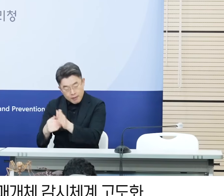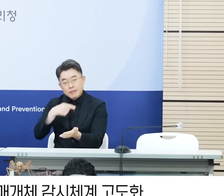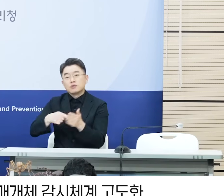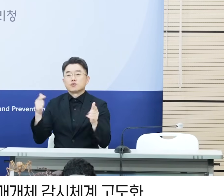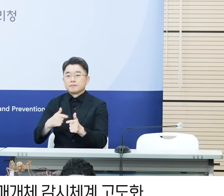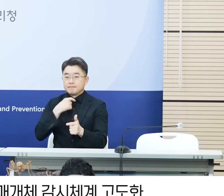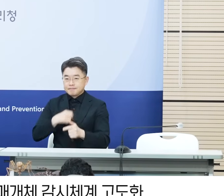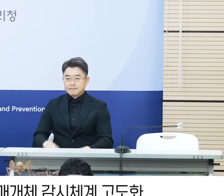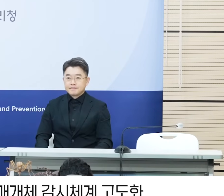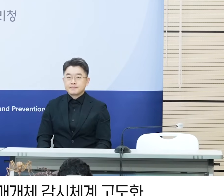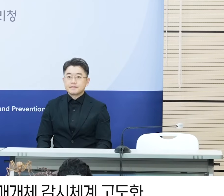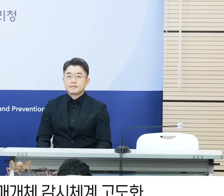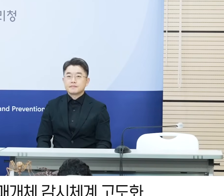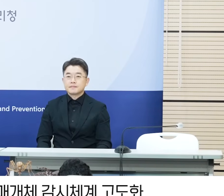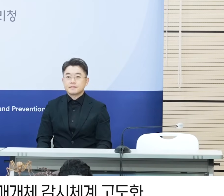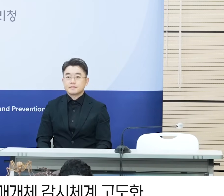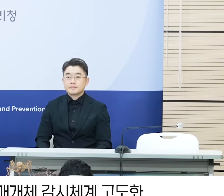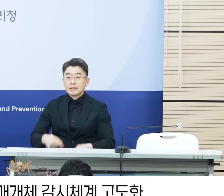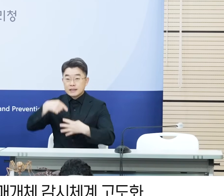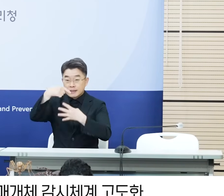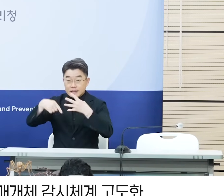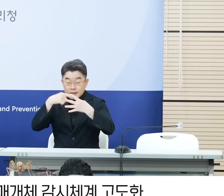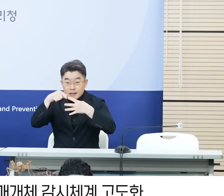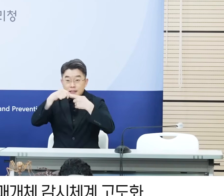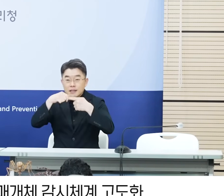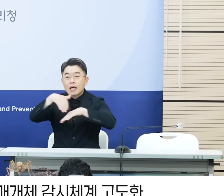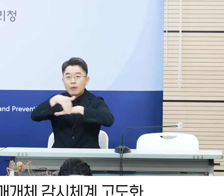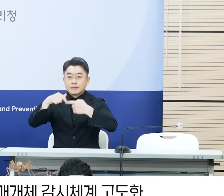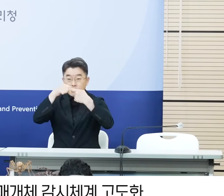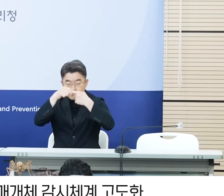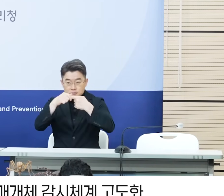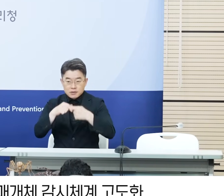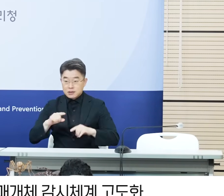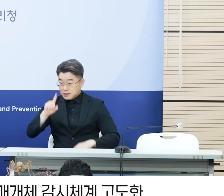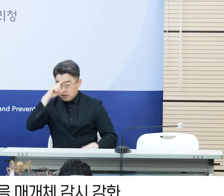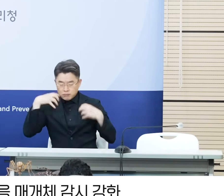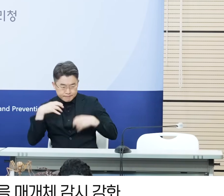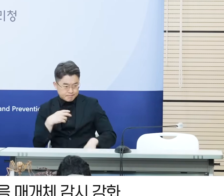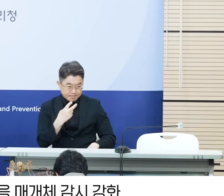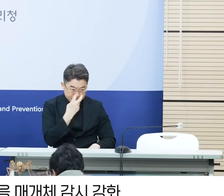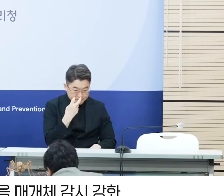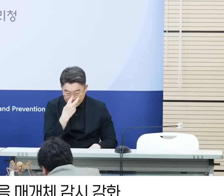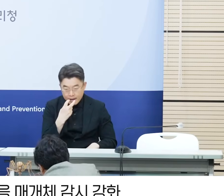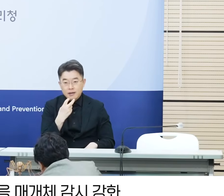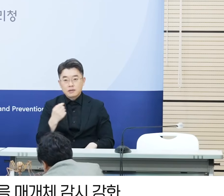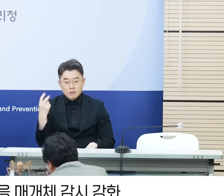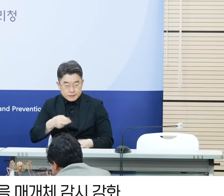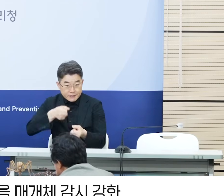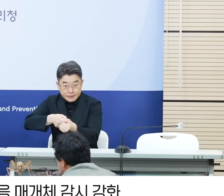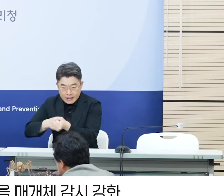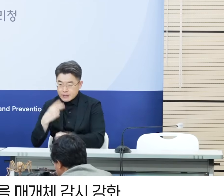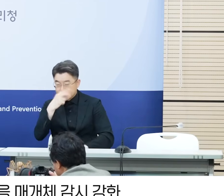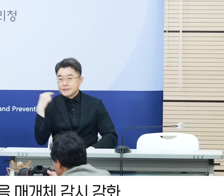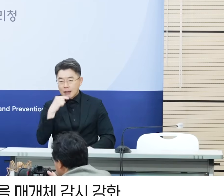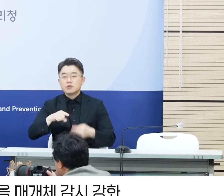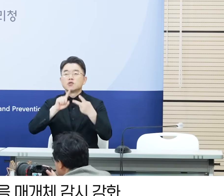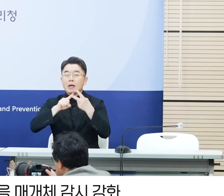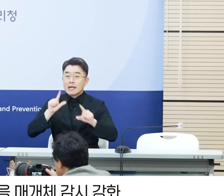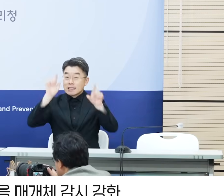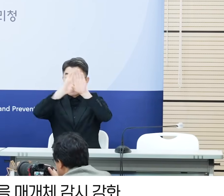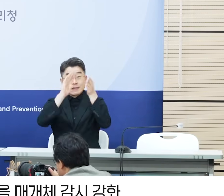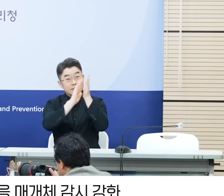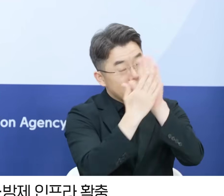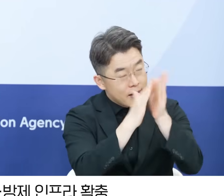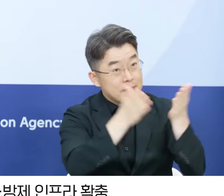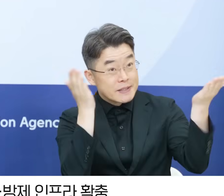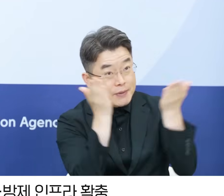본 계획은 첫 번째로 국가 매개체 감시 체계 고도화, 두 번째로 기후변화 대응 매개체 감시